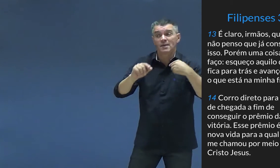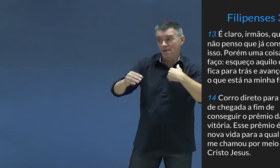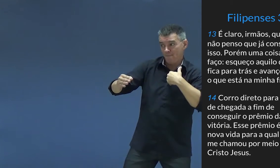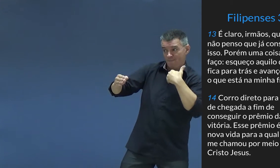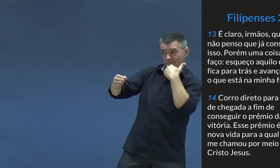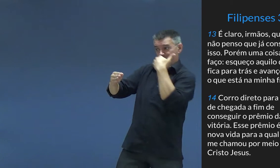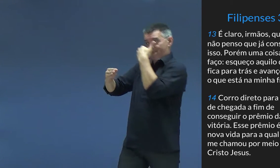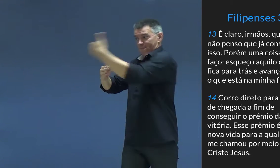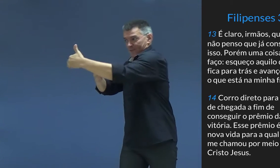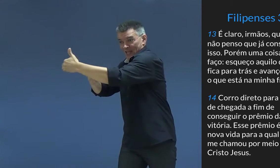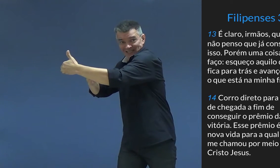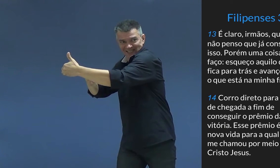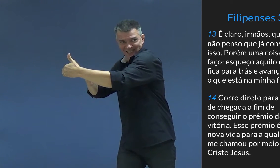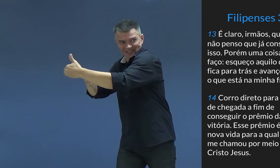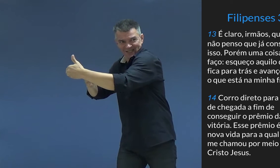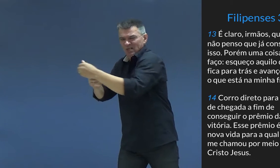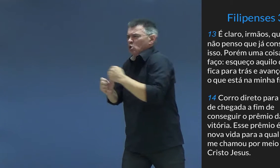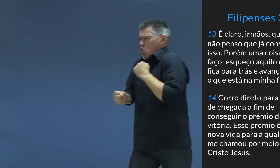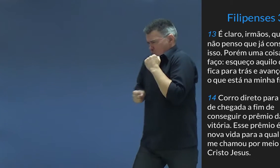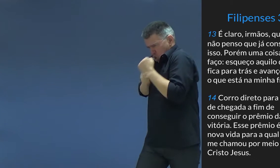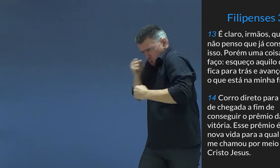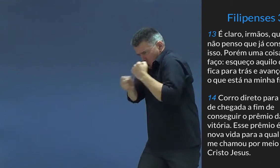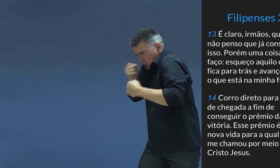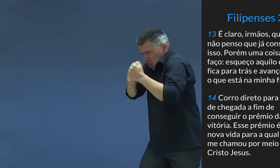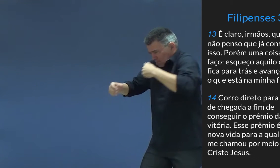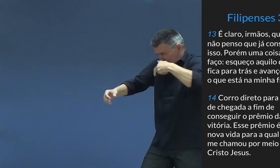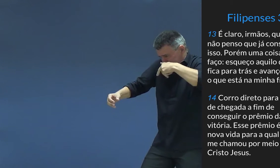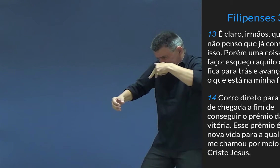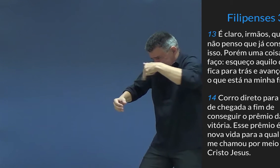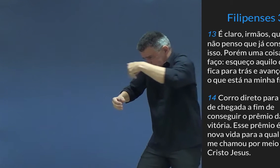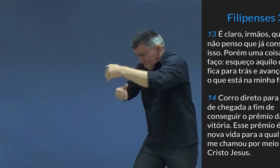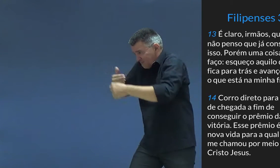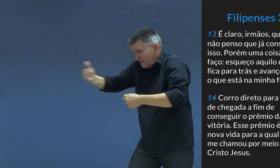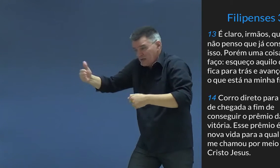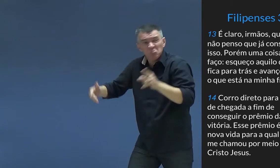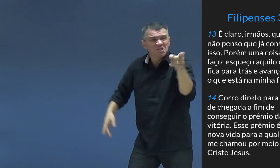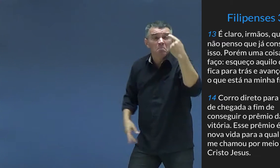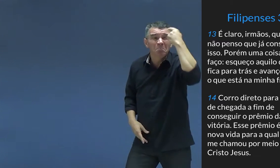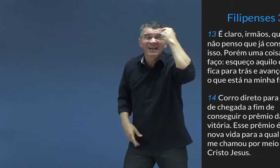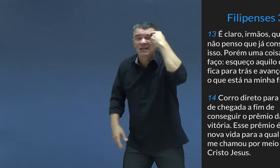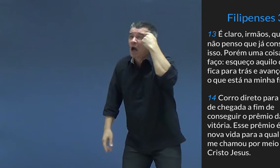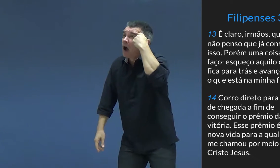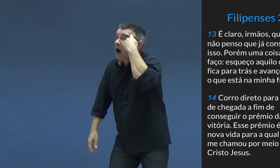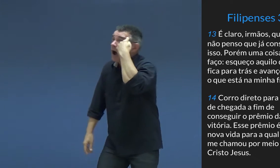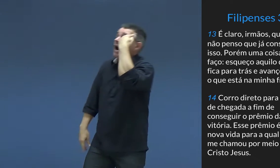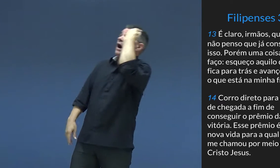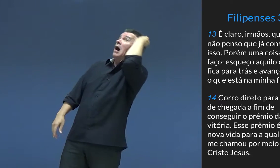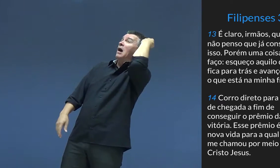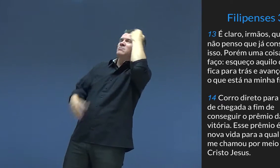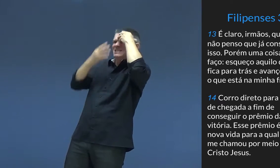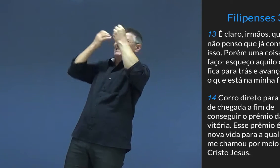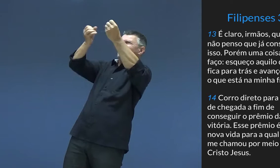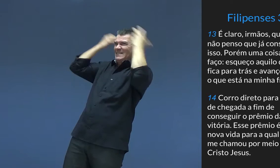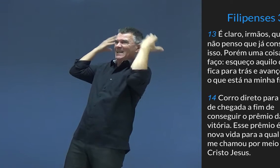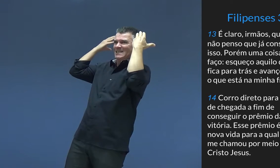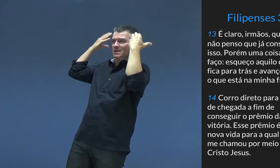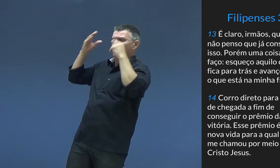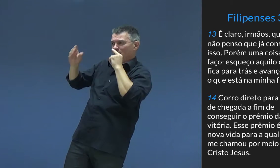avanço para o que está na minha frente. É como se eu estivesse correndo, né? Você está pensando, ah, ficar pensando nas coisas